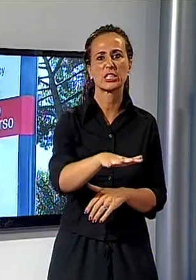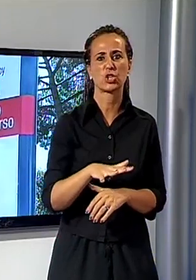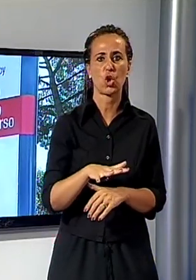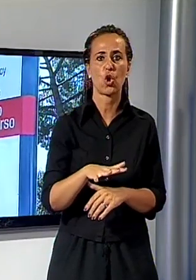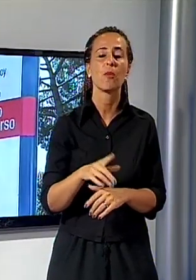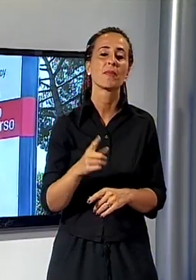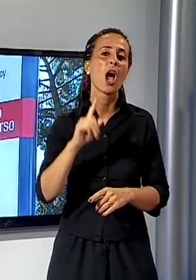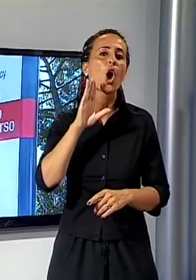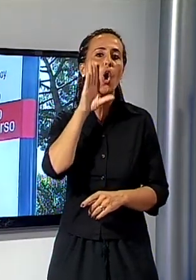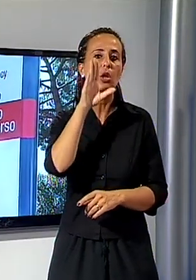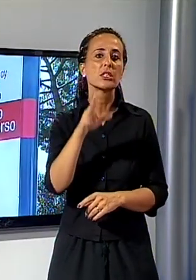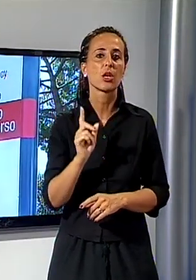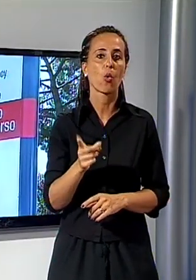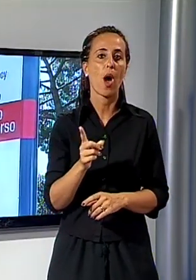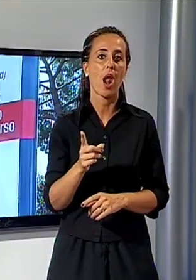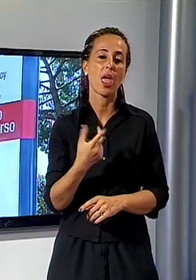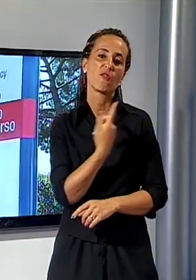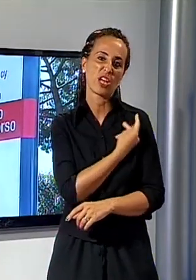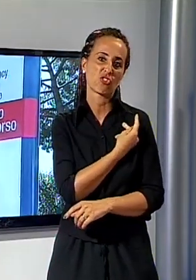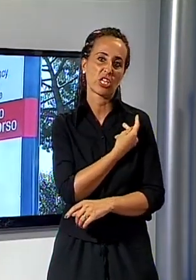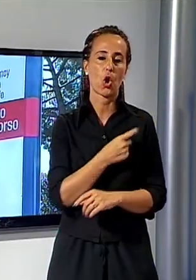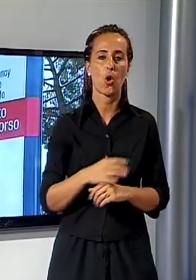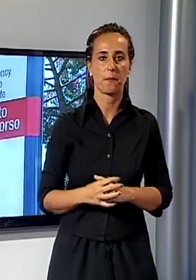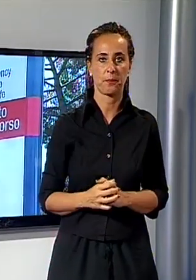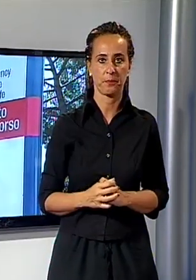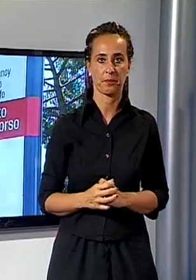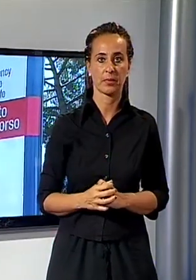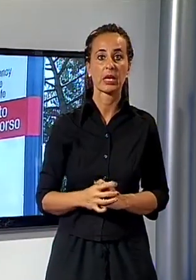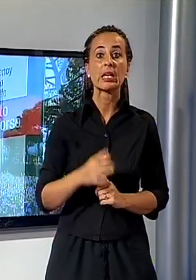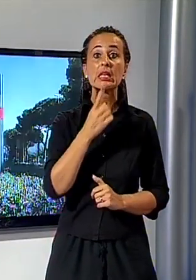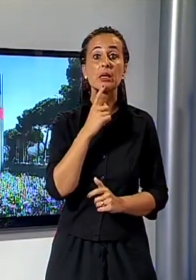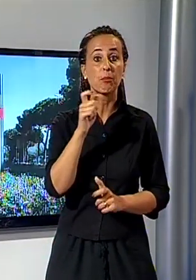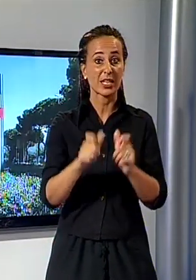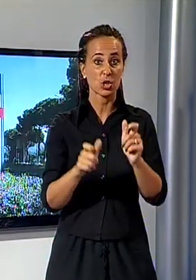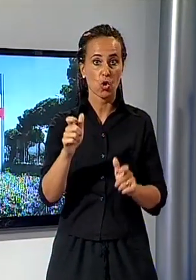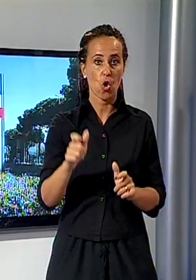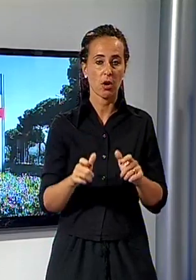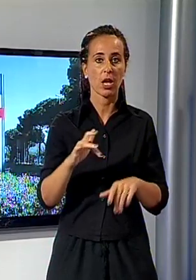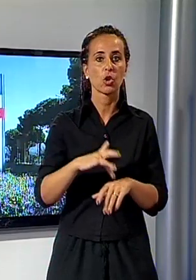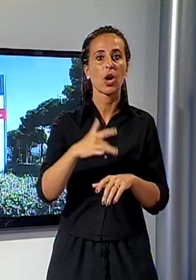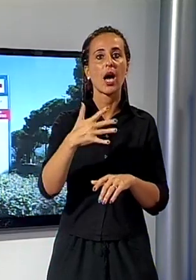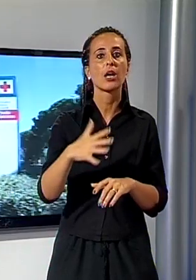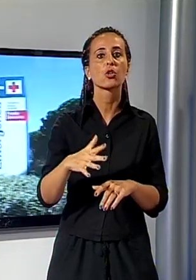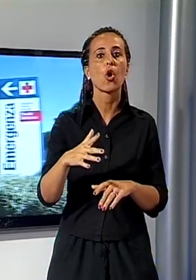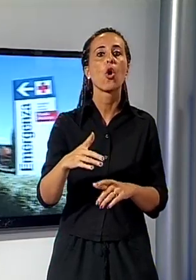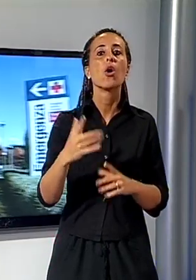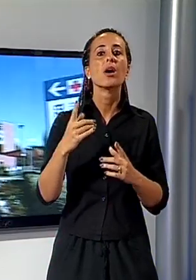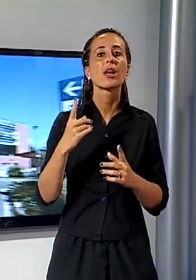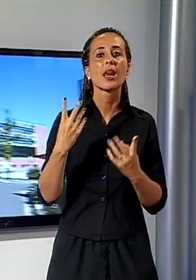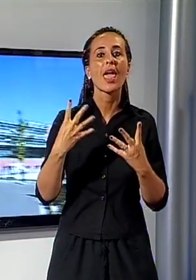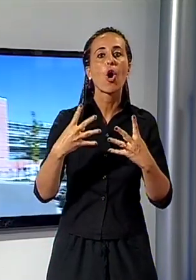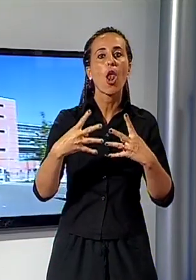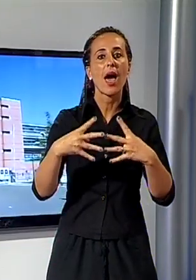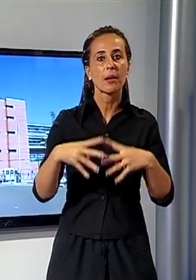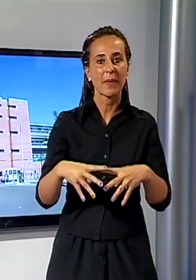consigliabile la somministrazione del vaccino. Si invitano pertanto coloro che hanno frequentato con regolarità il bagno Cristallo